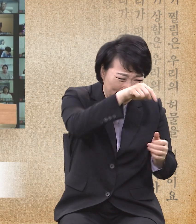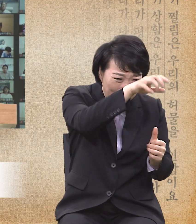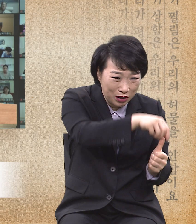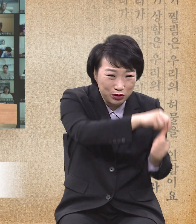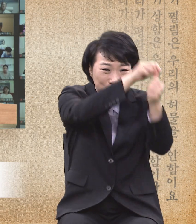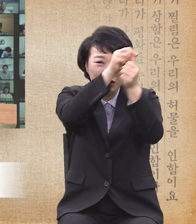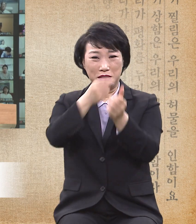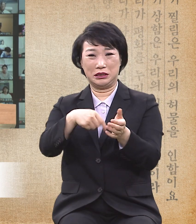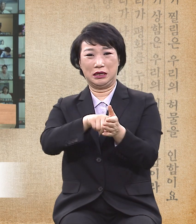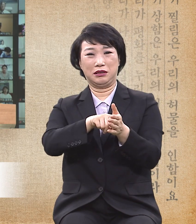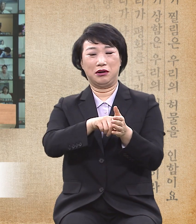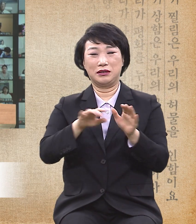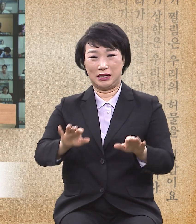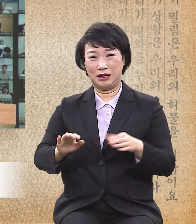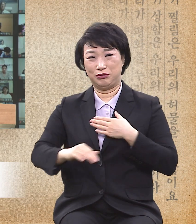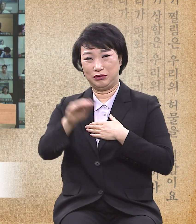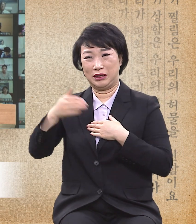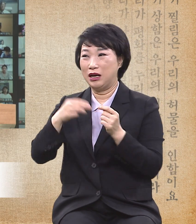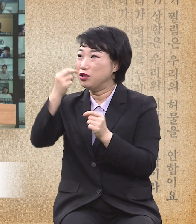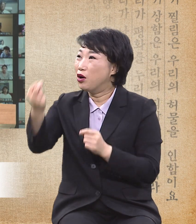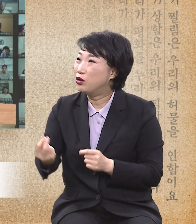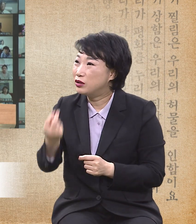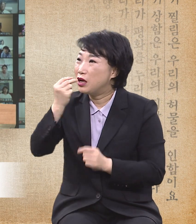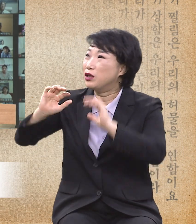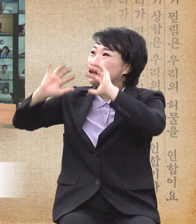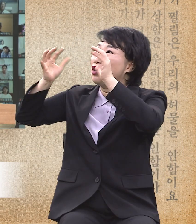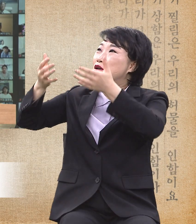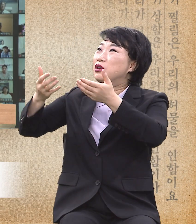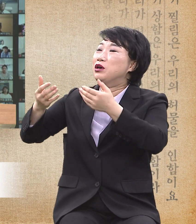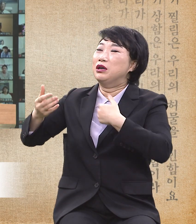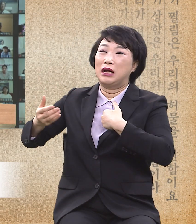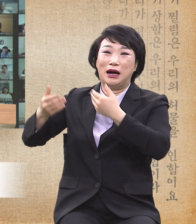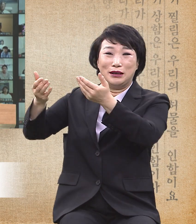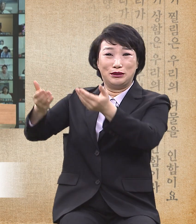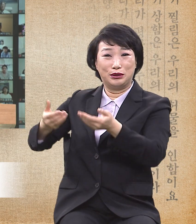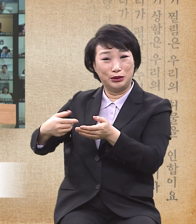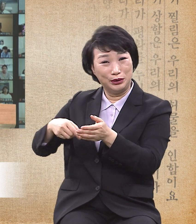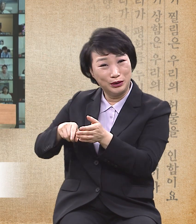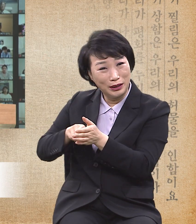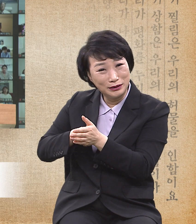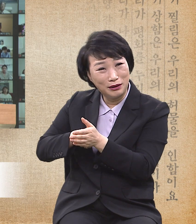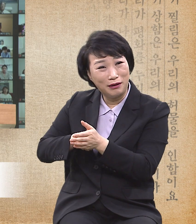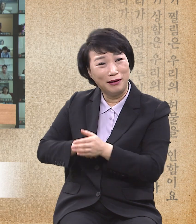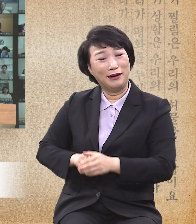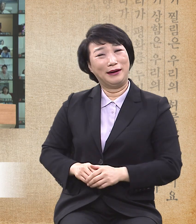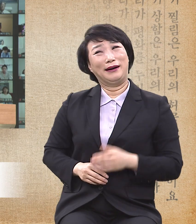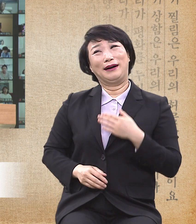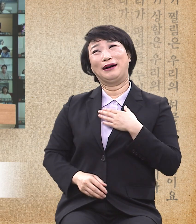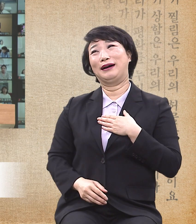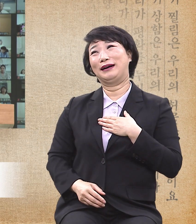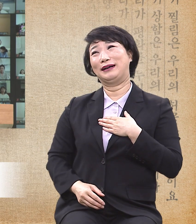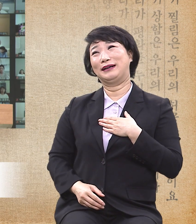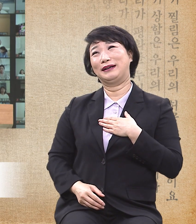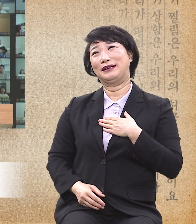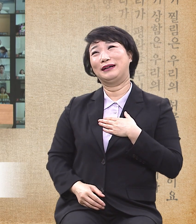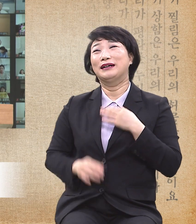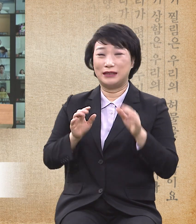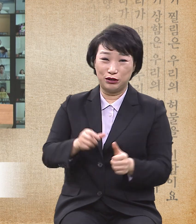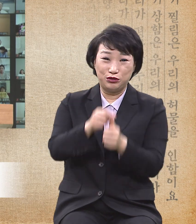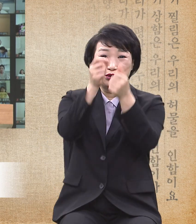구원하셔서 영생과 천국을 유업으로 주셨으니